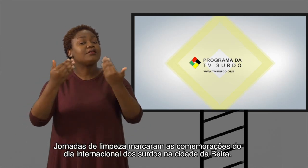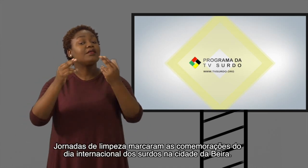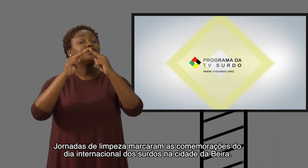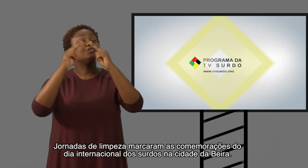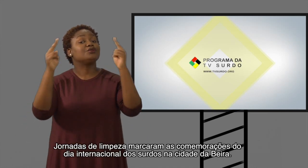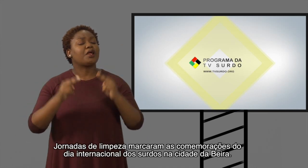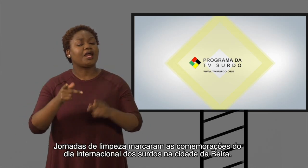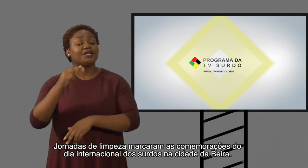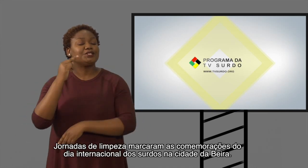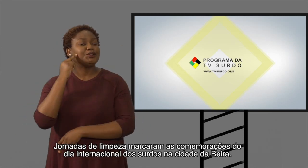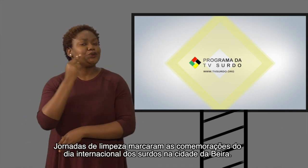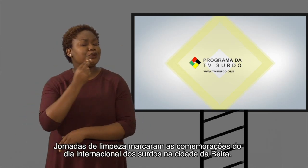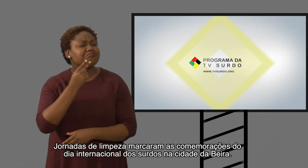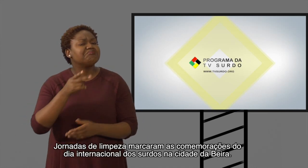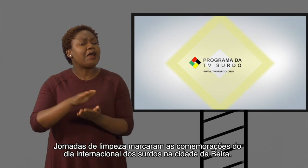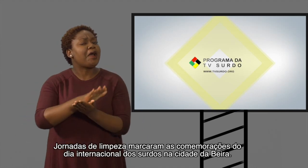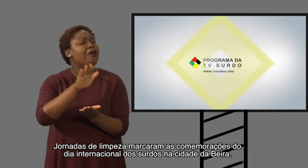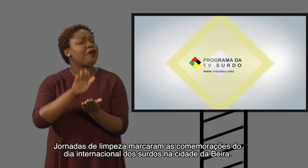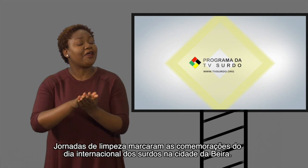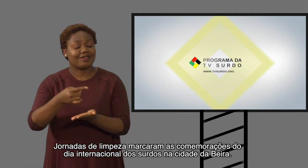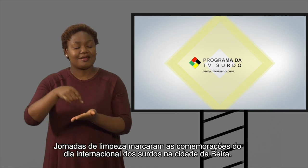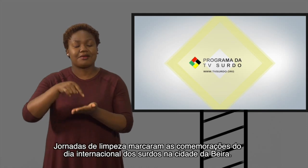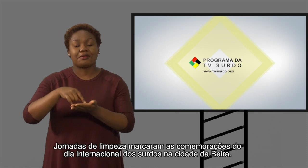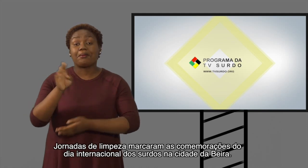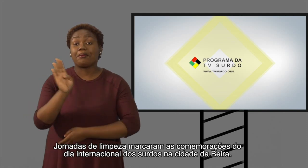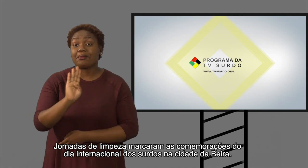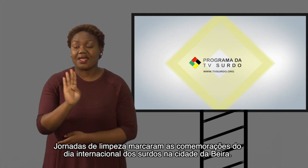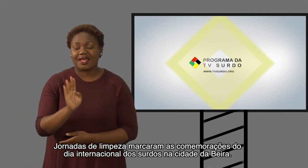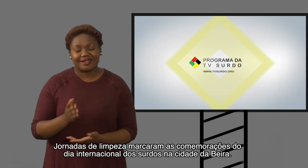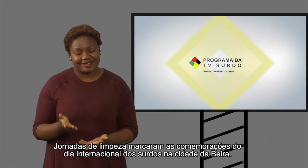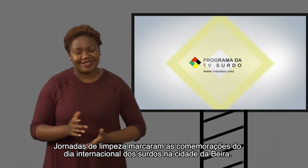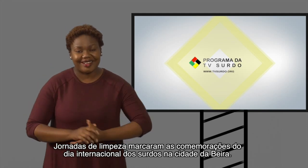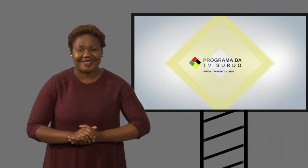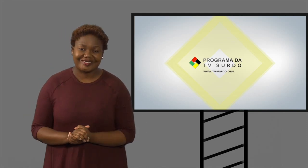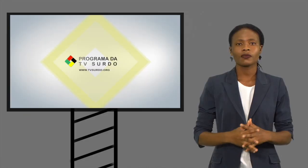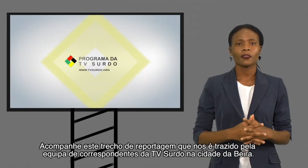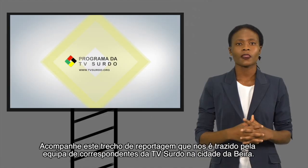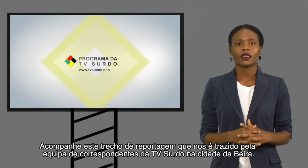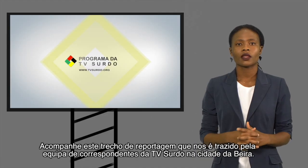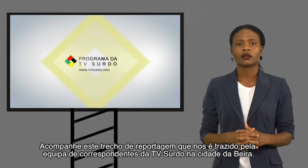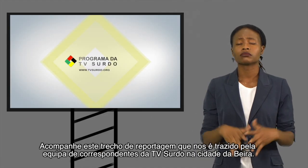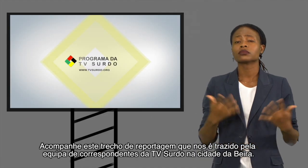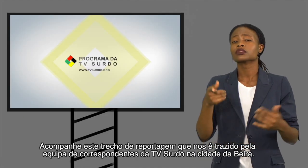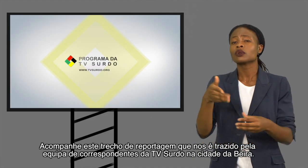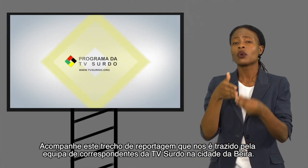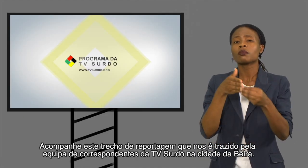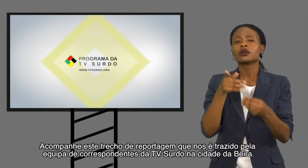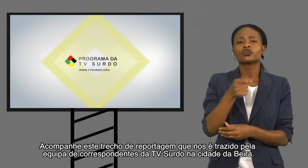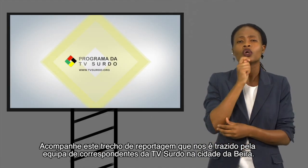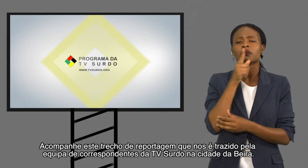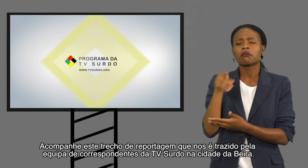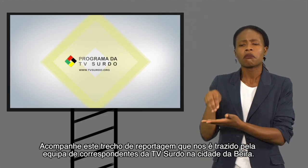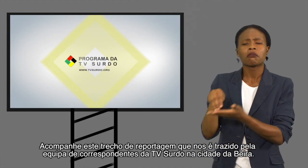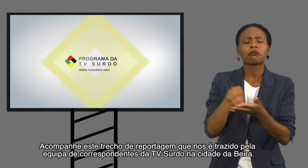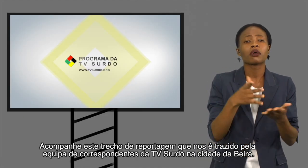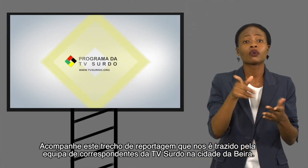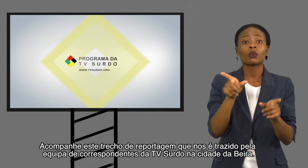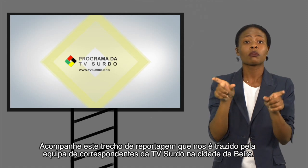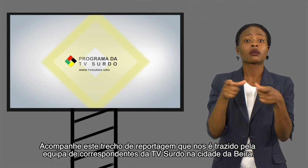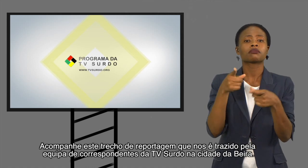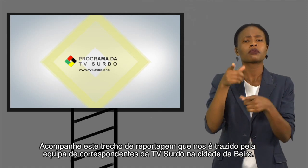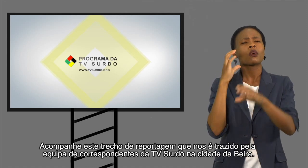marcaram as comemorações do Dia Internacional dos Surdos na cidade da Beira. Acompanhe este trecho de reportagem